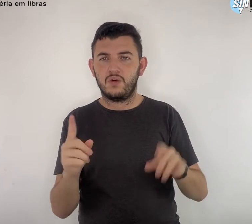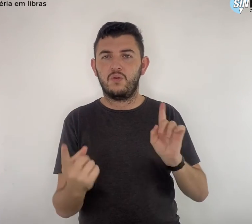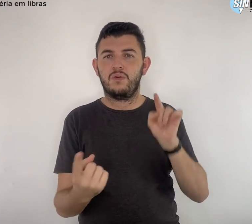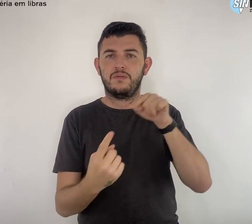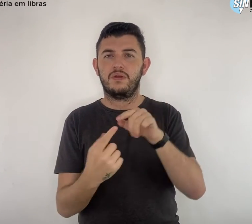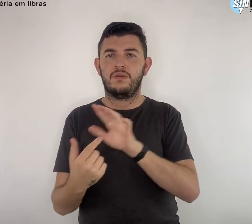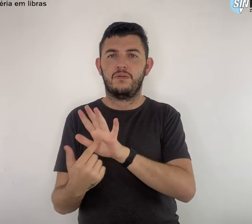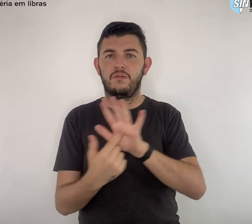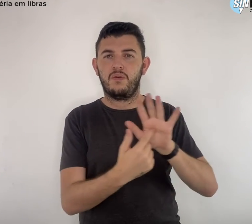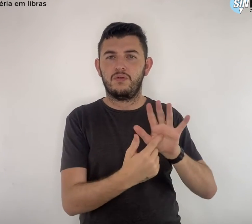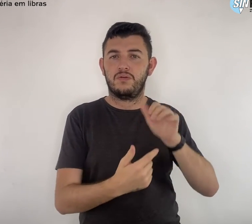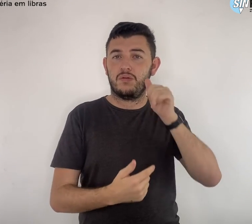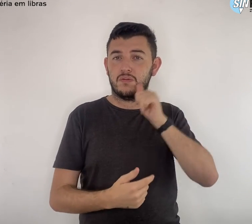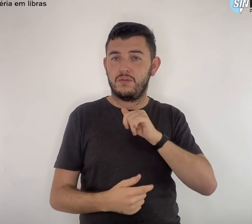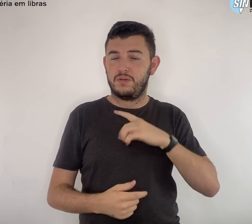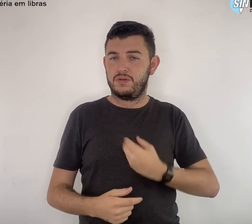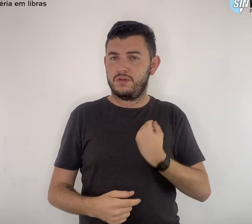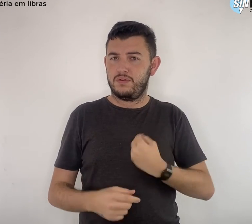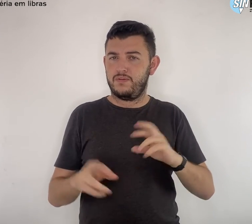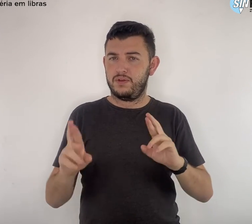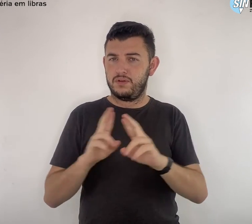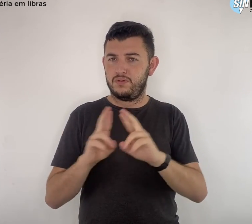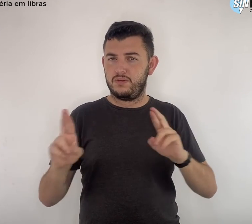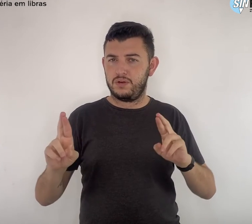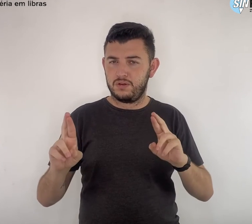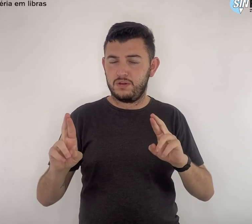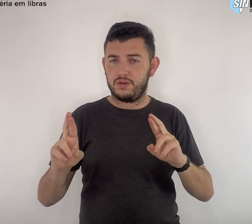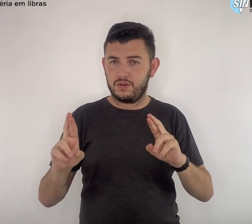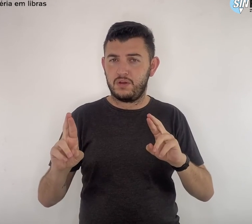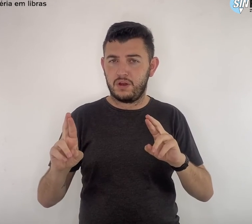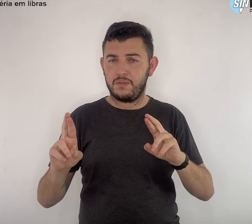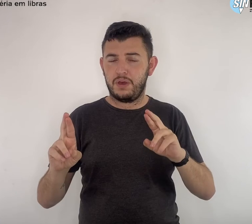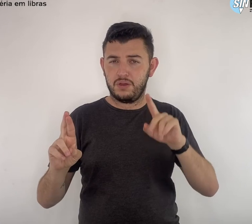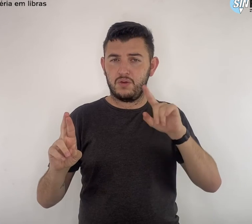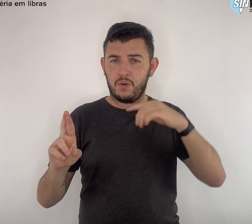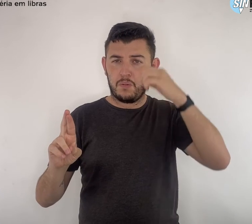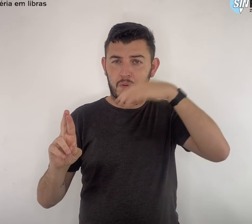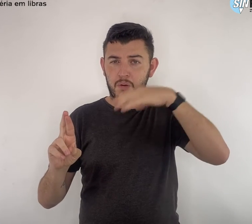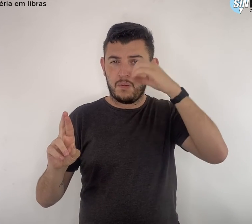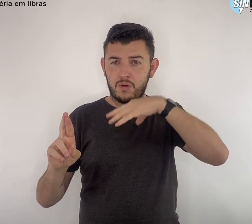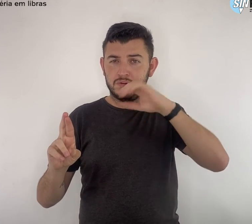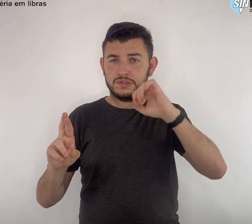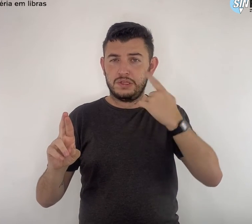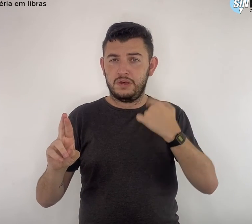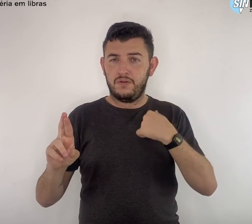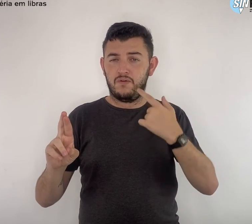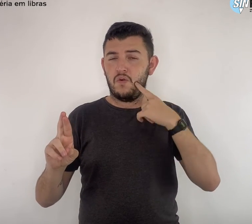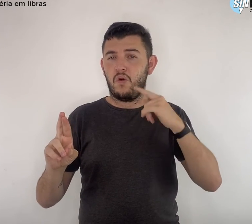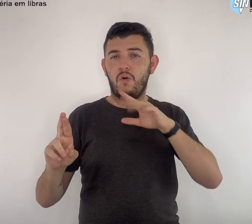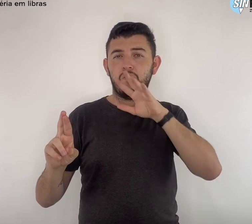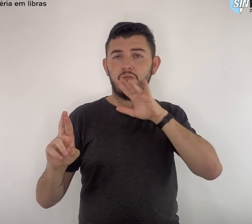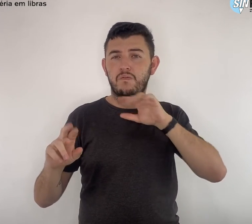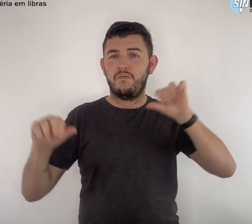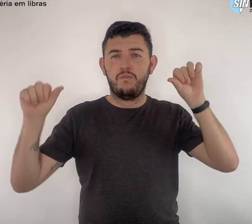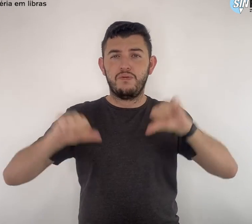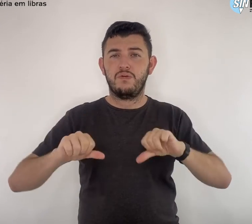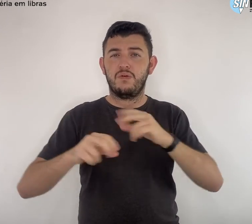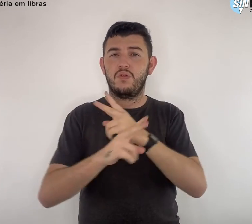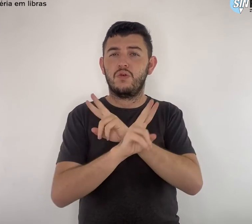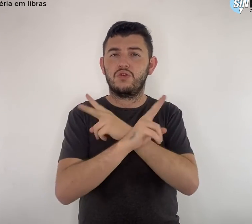para identificar se a leitora estava em um relacionamento abusivo ou tóxico. A